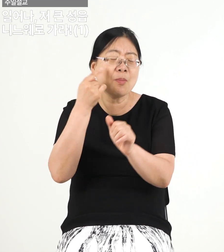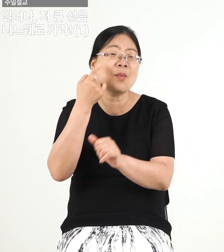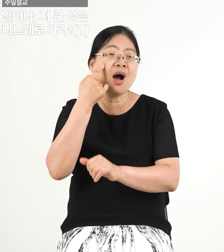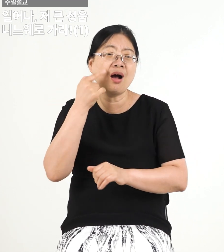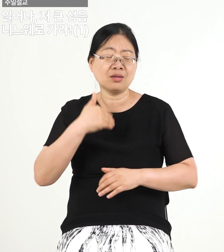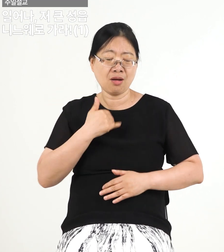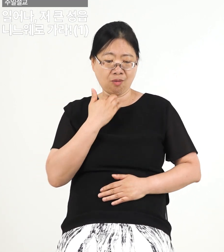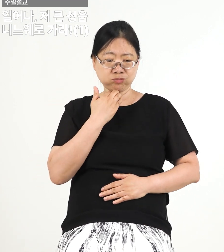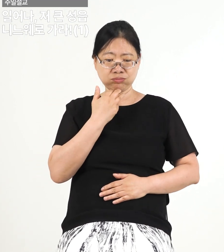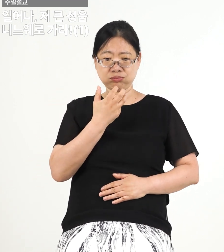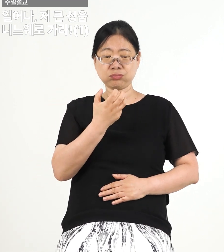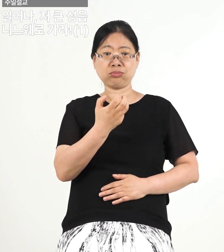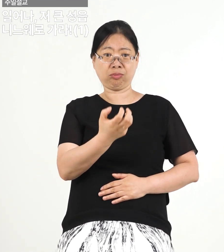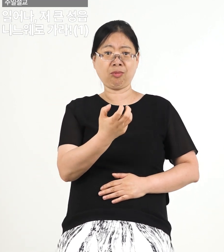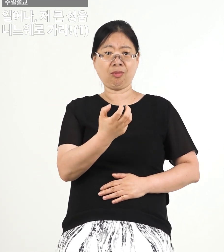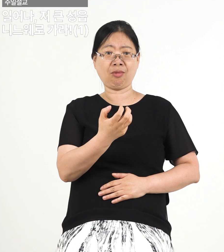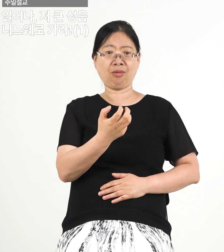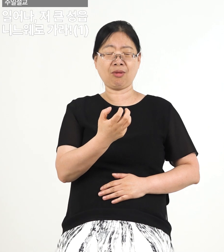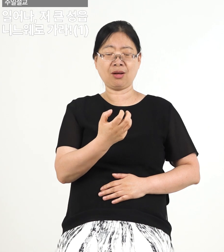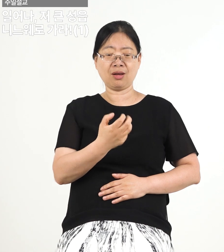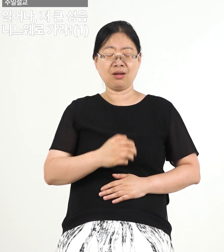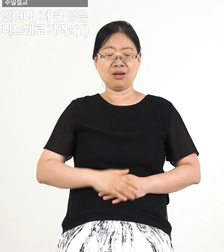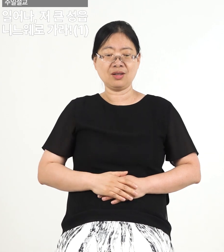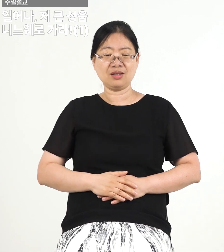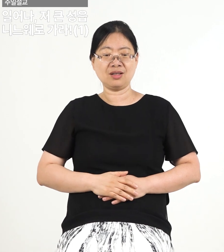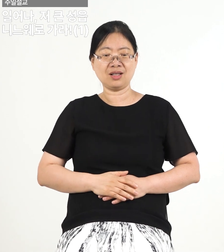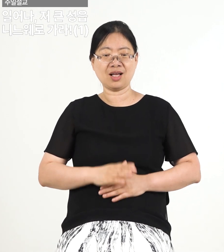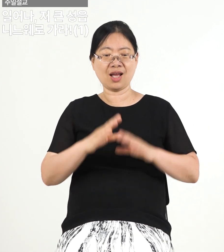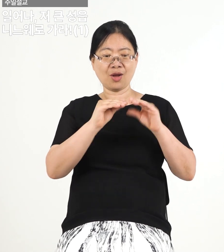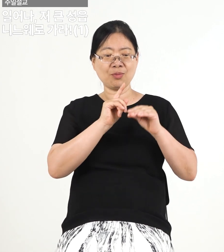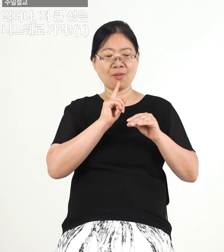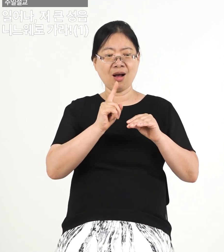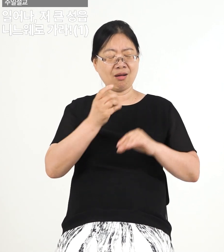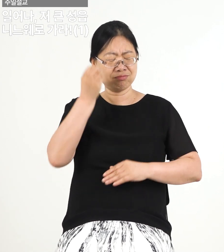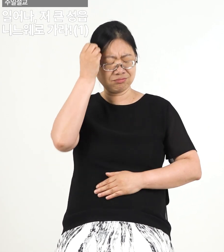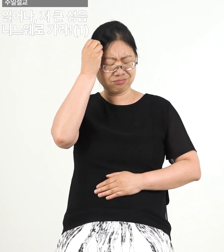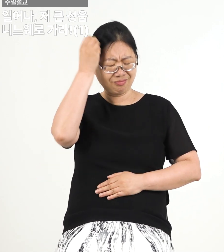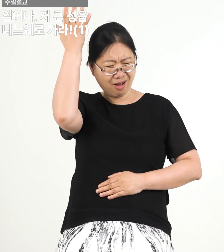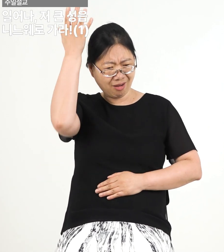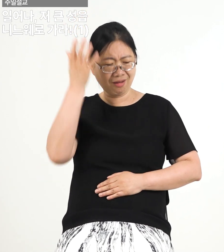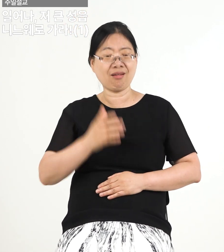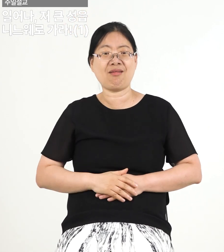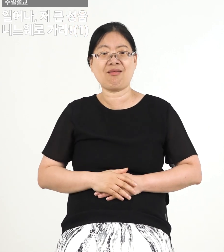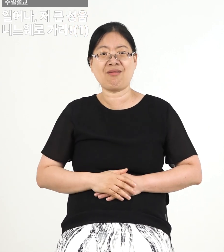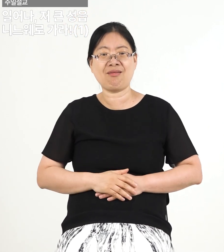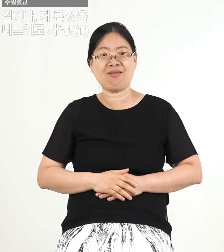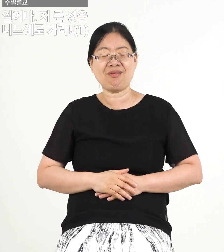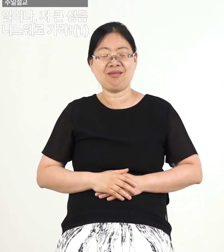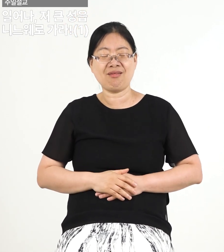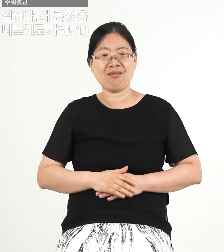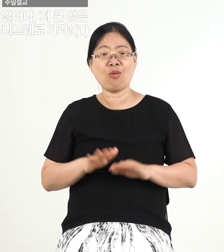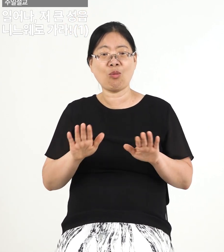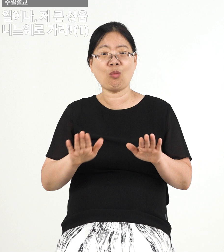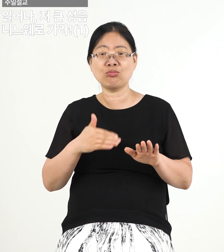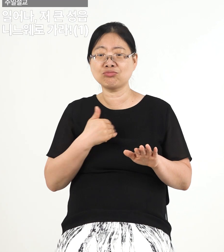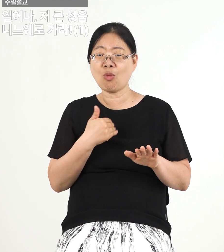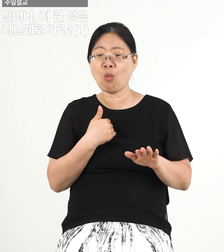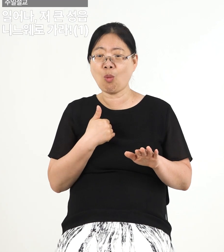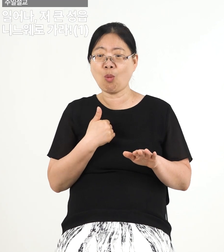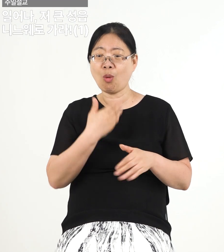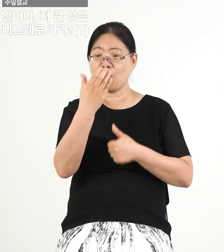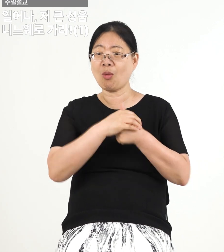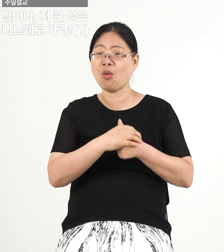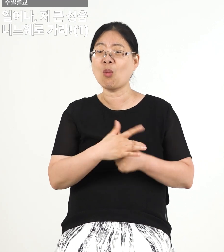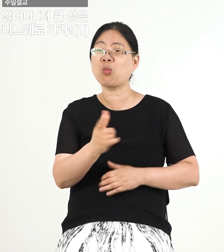지금 80인데 모국어인 애국말도 다 잊어버렸는데 뭐 이제 나보고 뭘